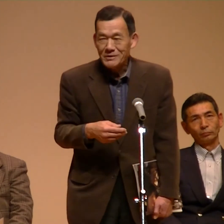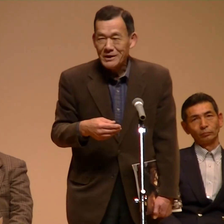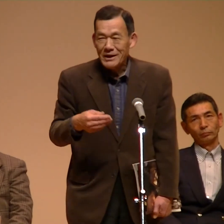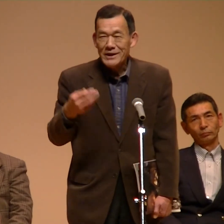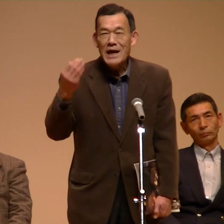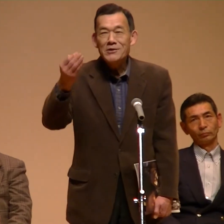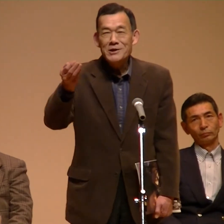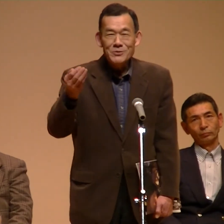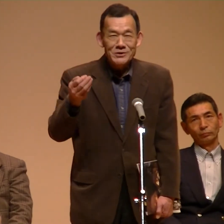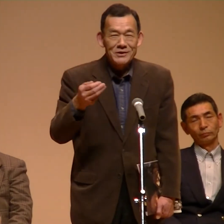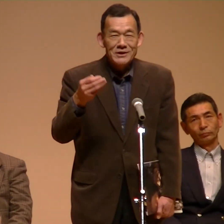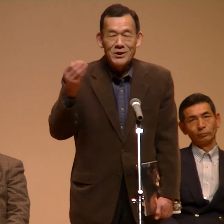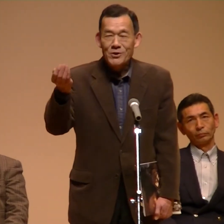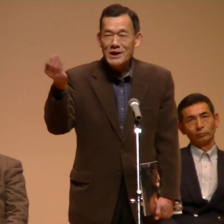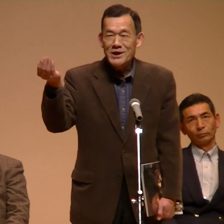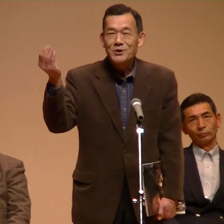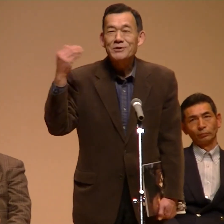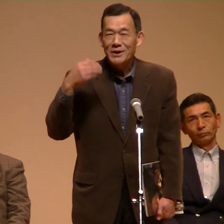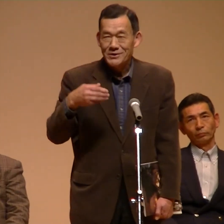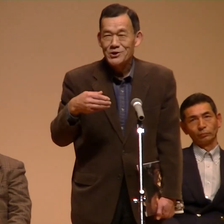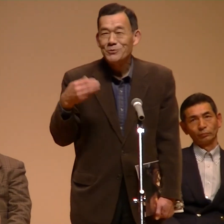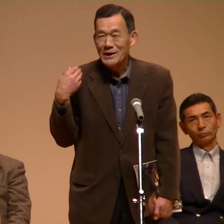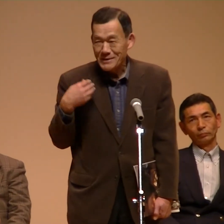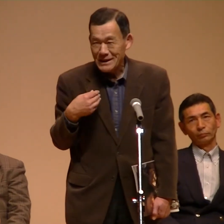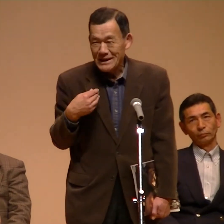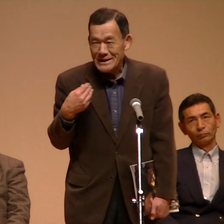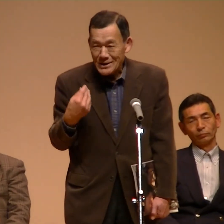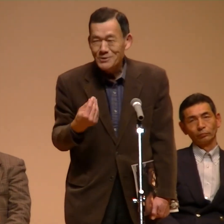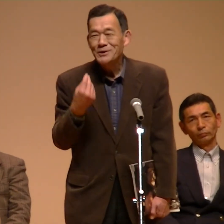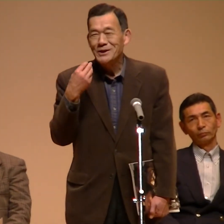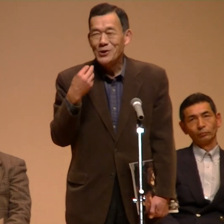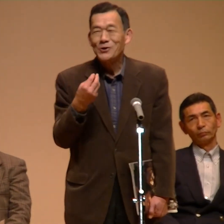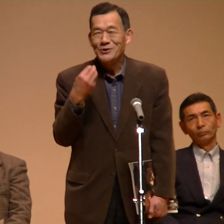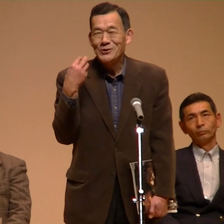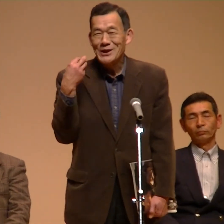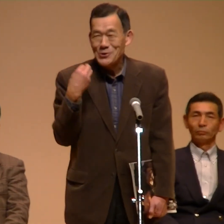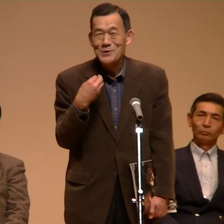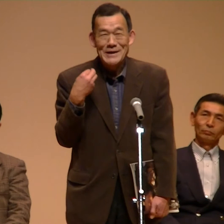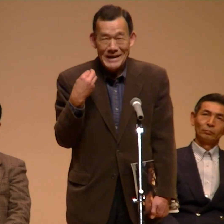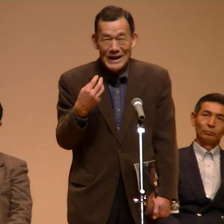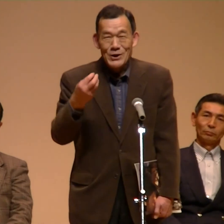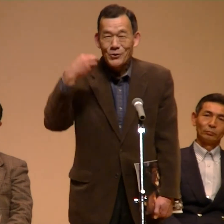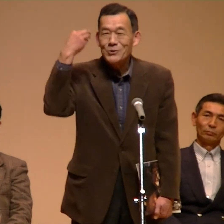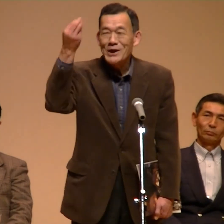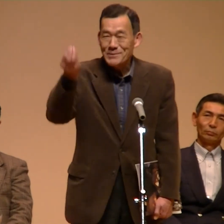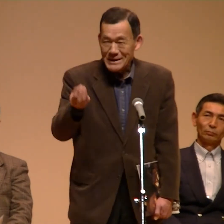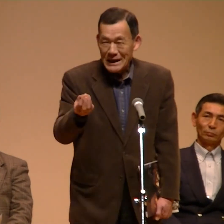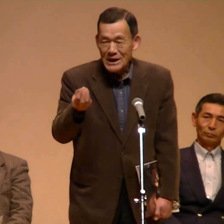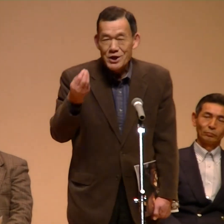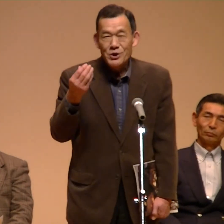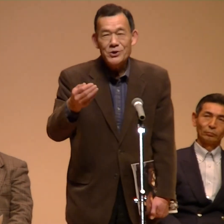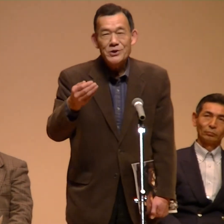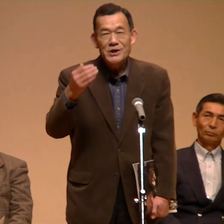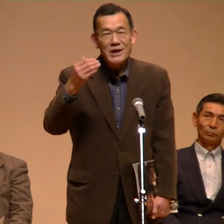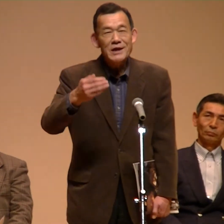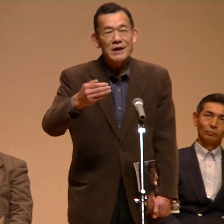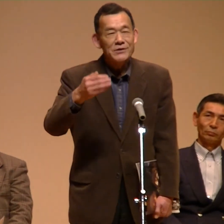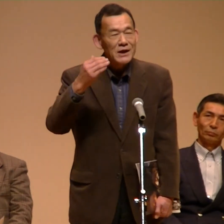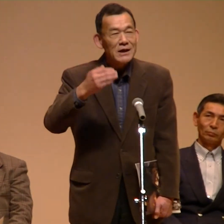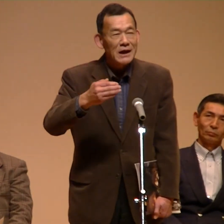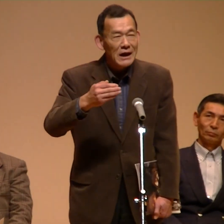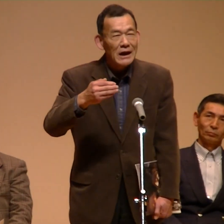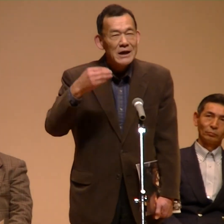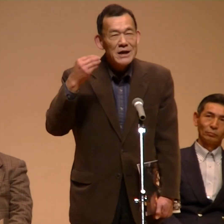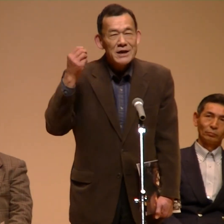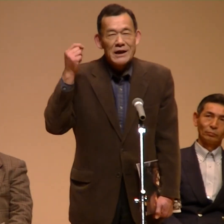だと、200人分おにぎりすってくれって注文が来ました。早速オーダーに応じましてお届けしました。そういうふうに地域が